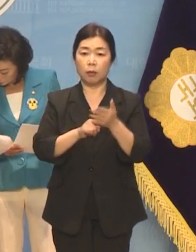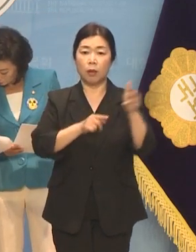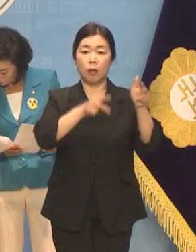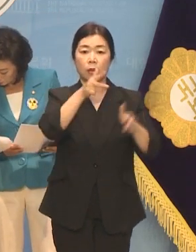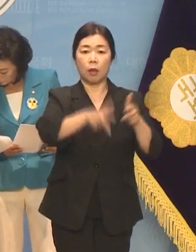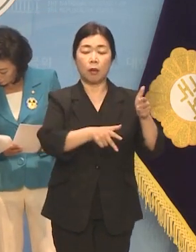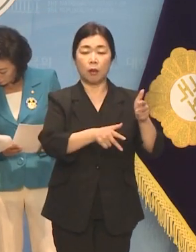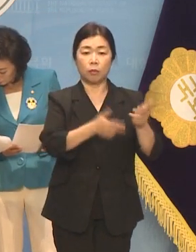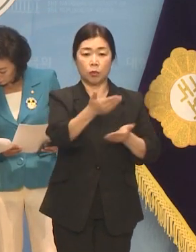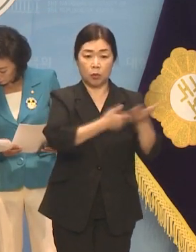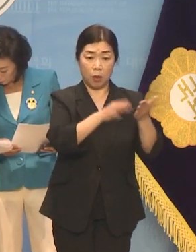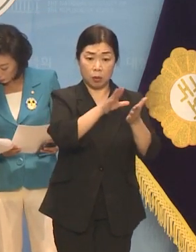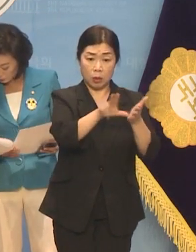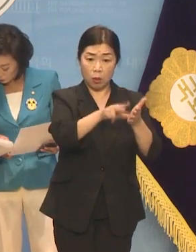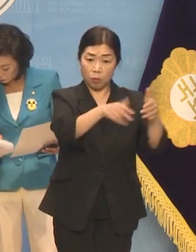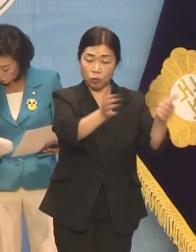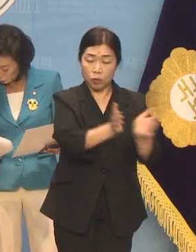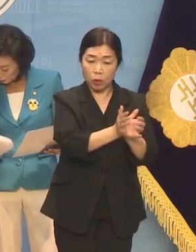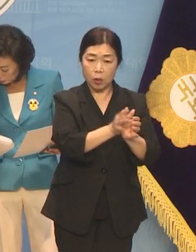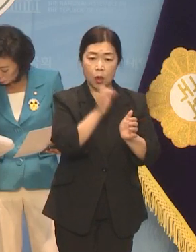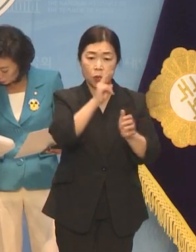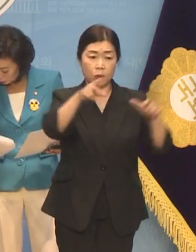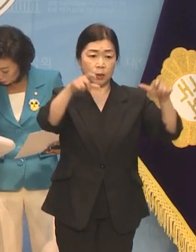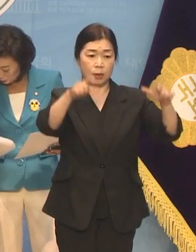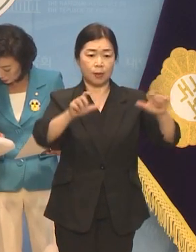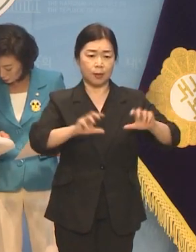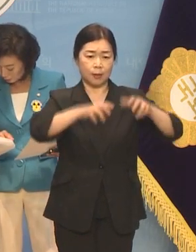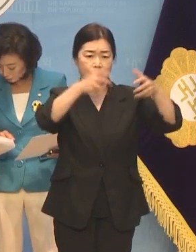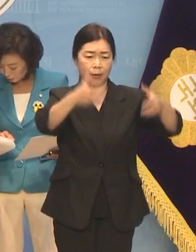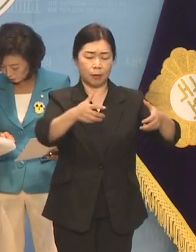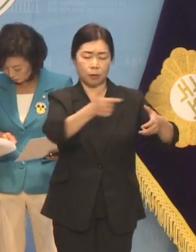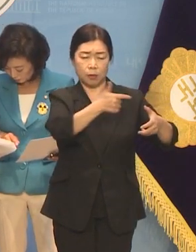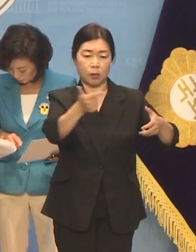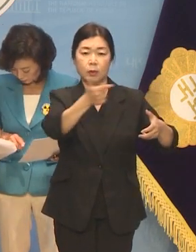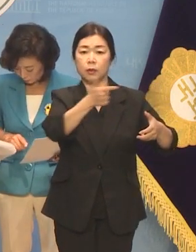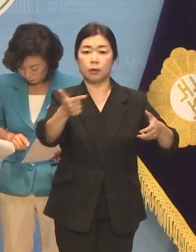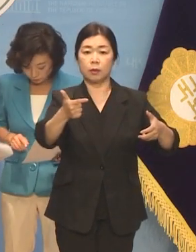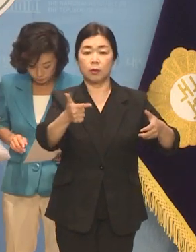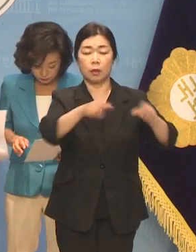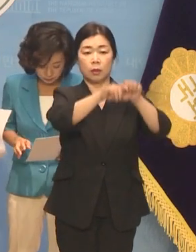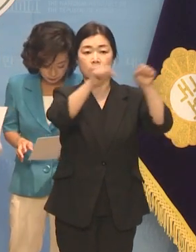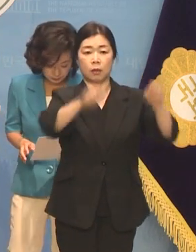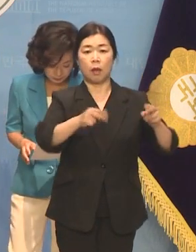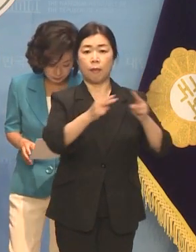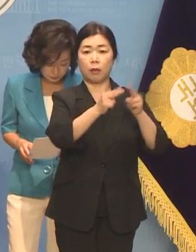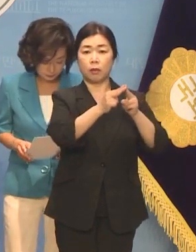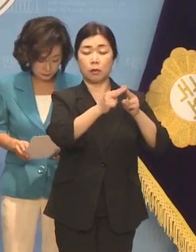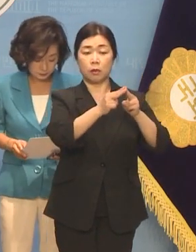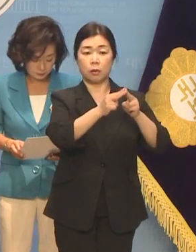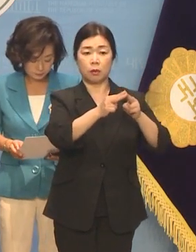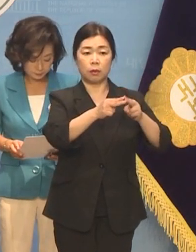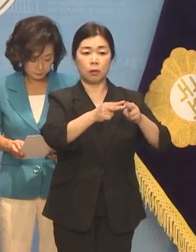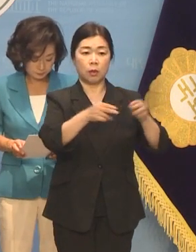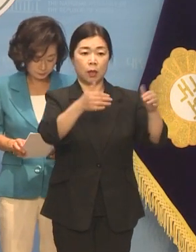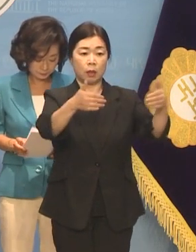산업통상자원부가 용인시에 세계 최대 규모의 시스템 반도체 클러스터를 조성하려고